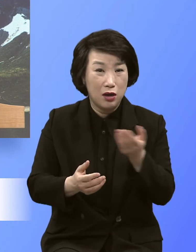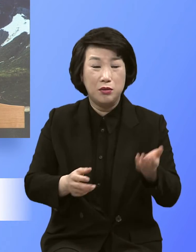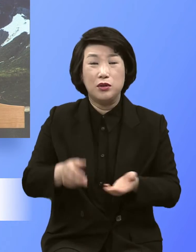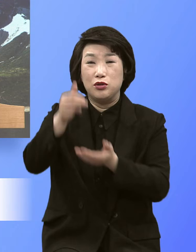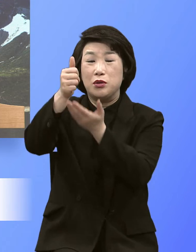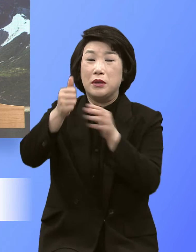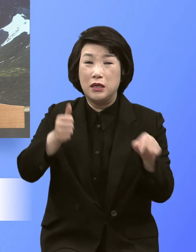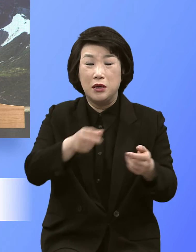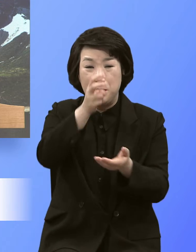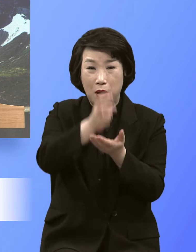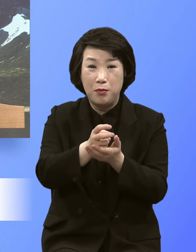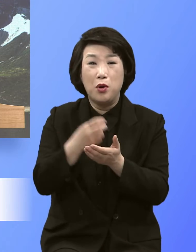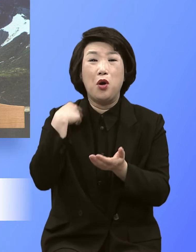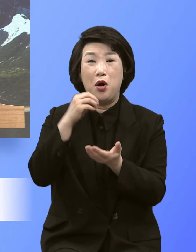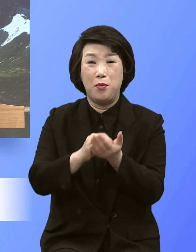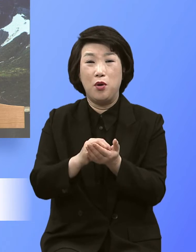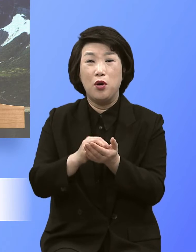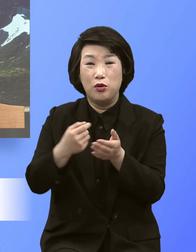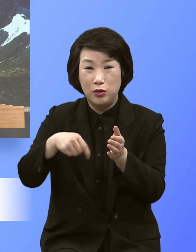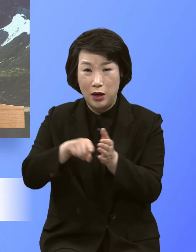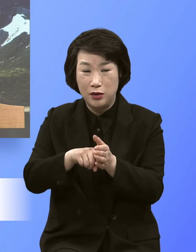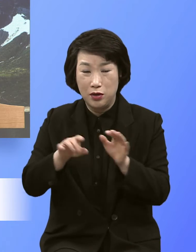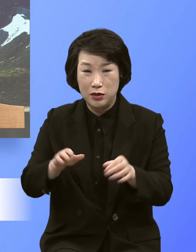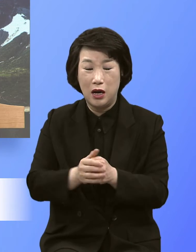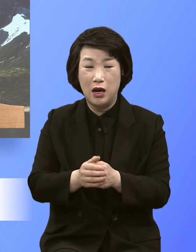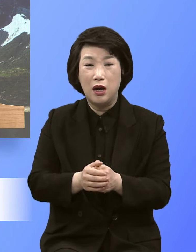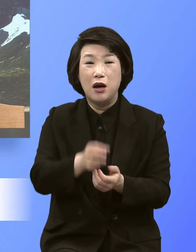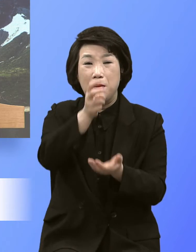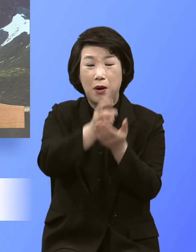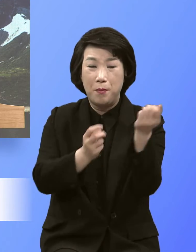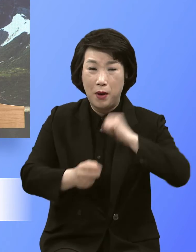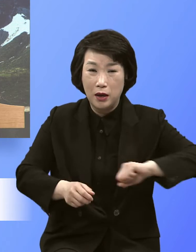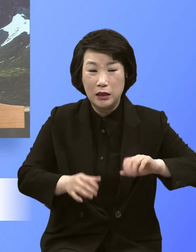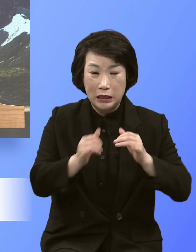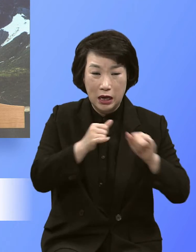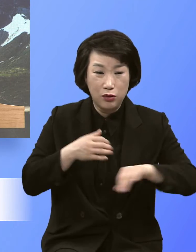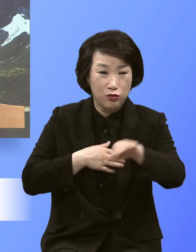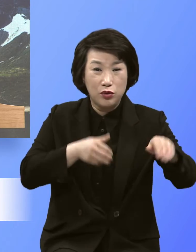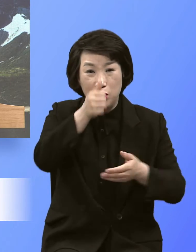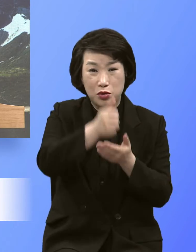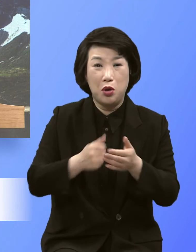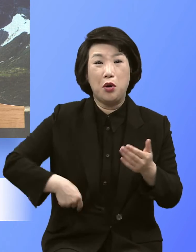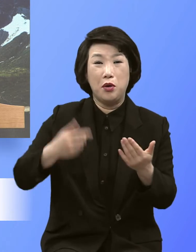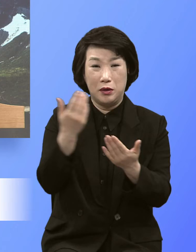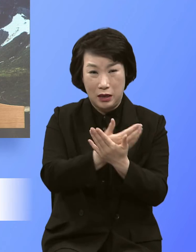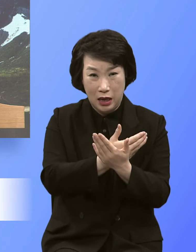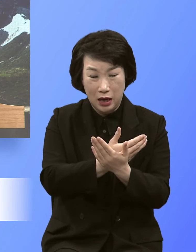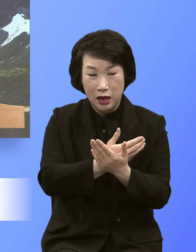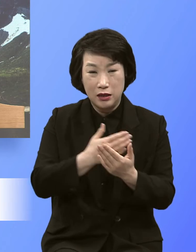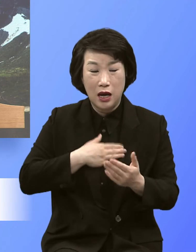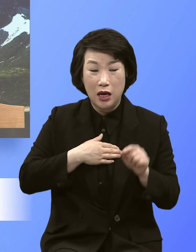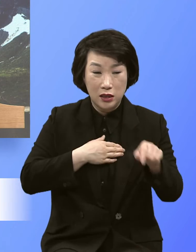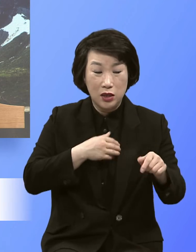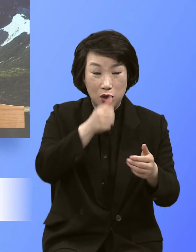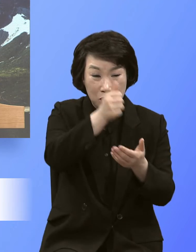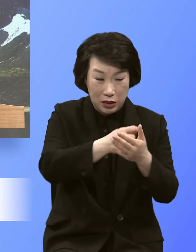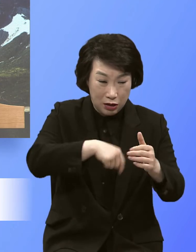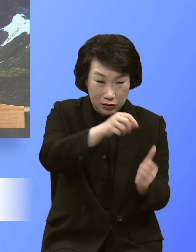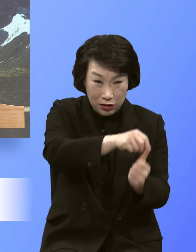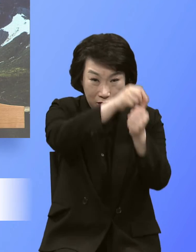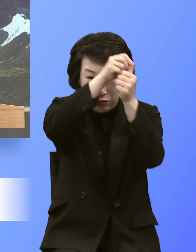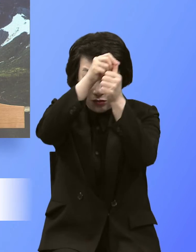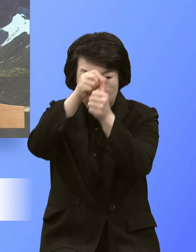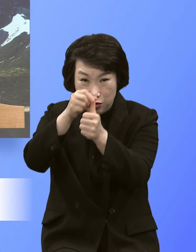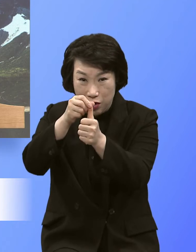이 질서를 유지하기 위해서 질서 파괴한 죄를 회개시키시고 나를 죄에서 끄집어 올려 질서